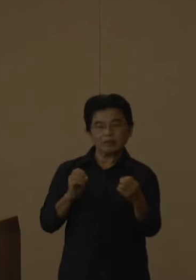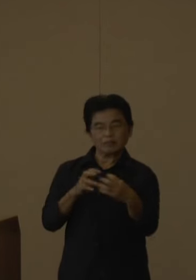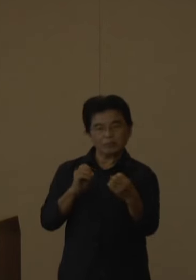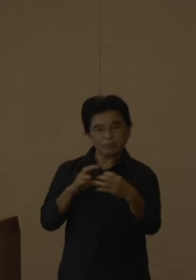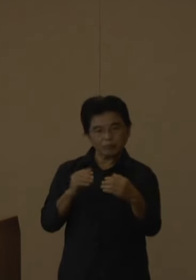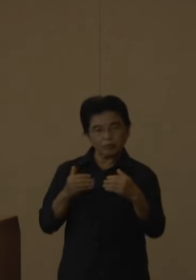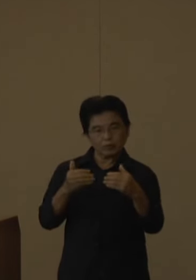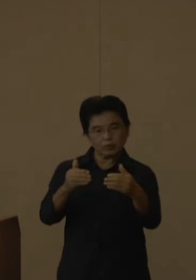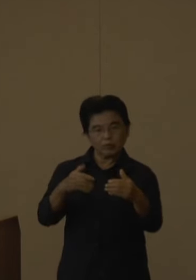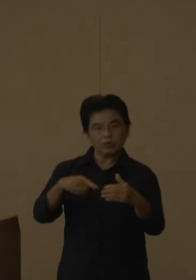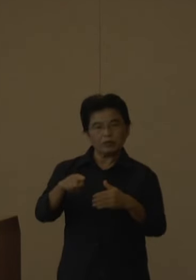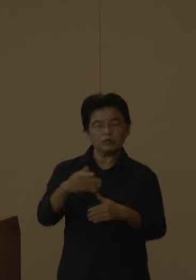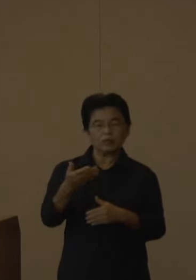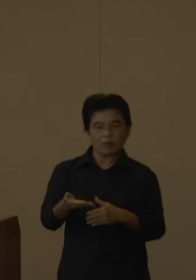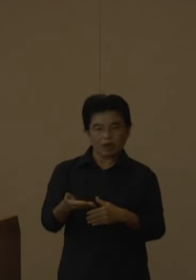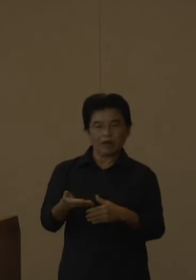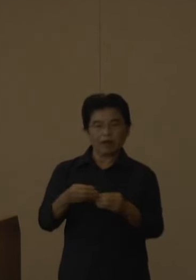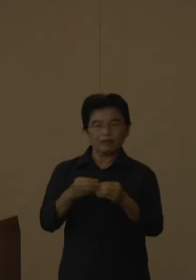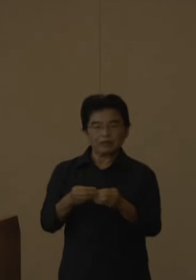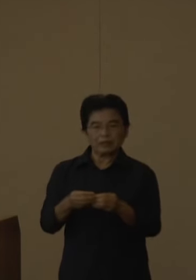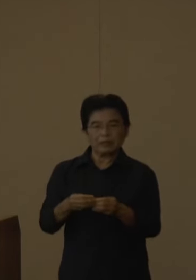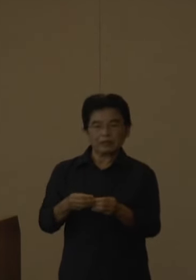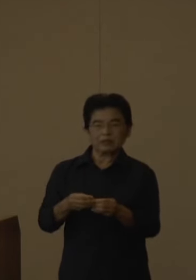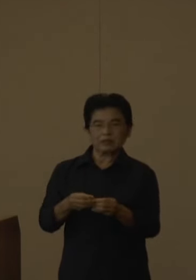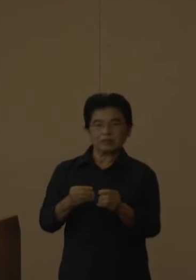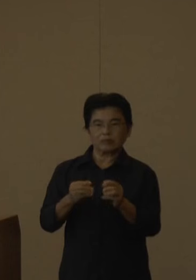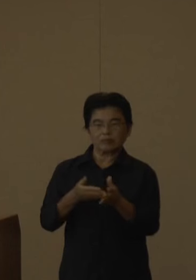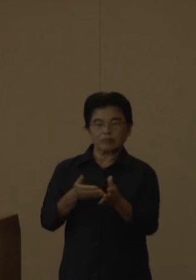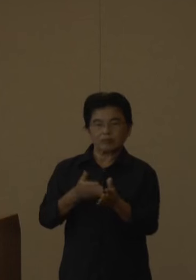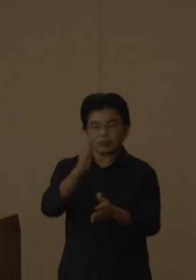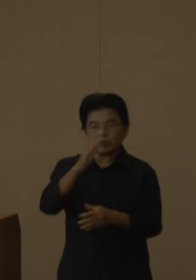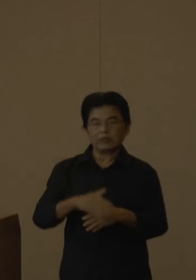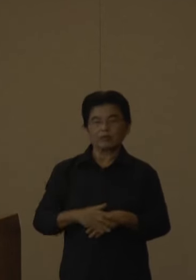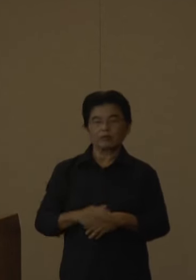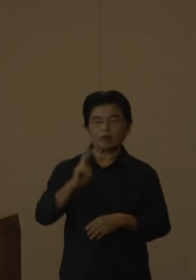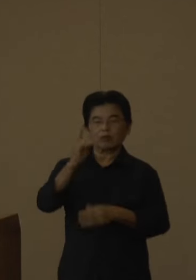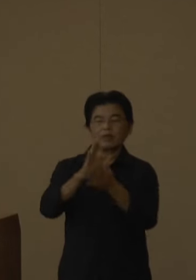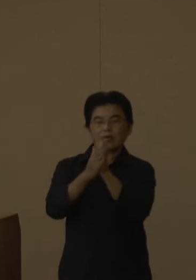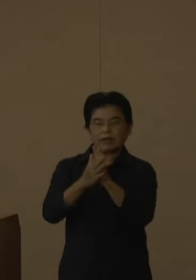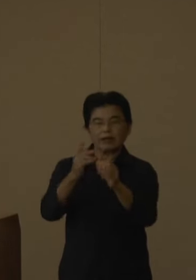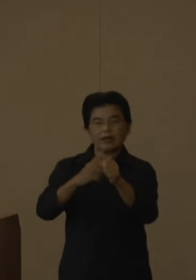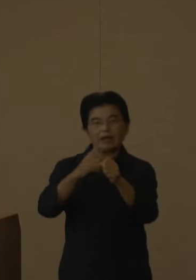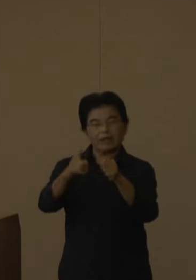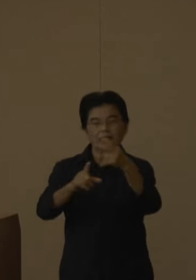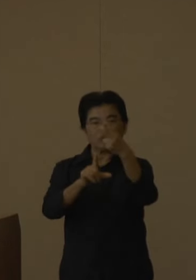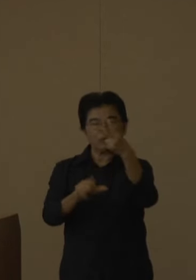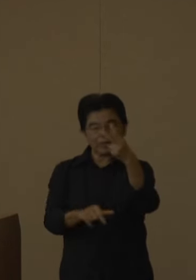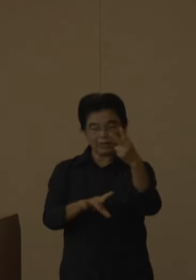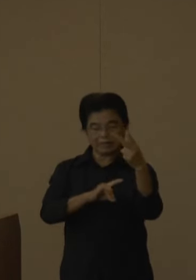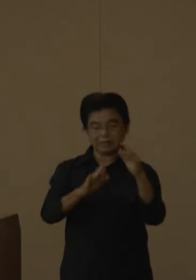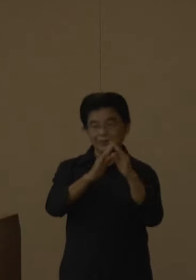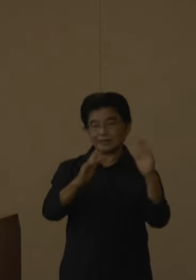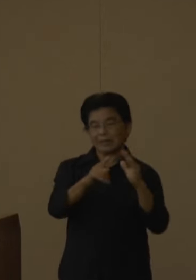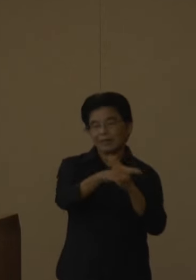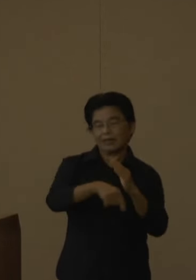かということをお聞かせください。 はい、県では来年の2月議会にこ